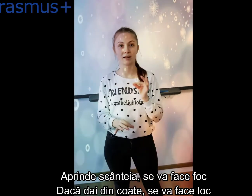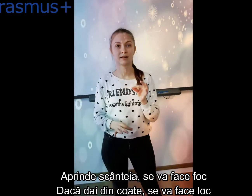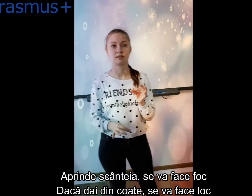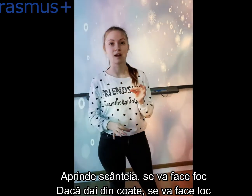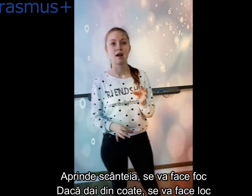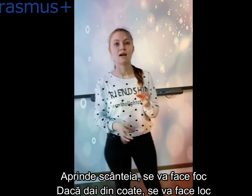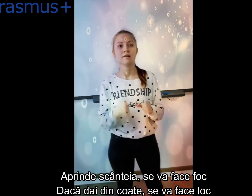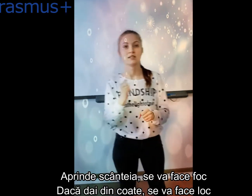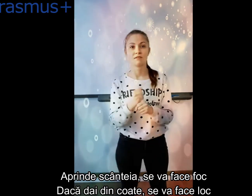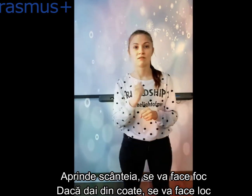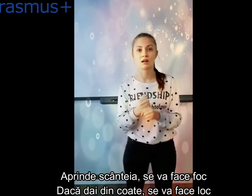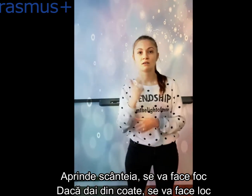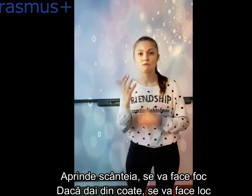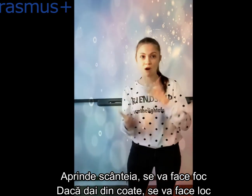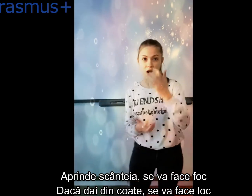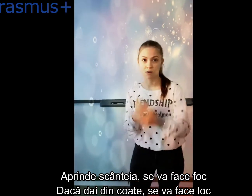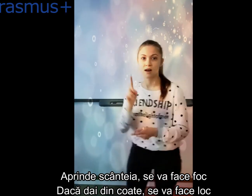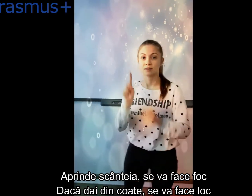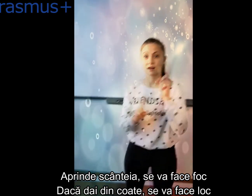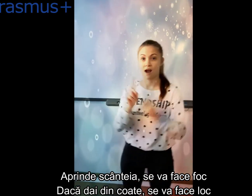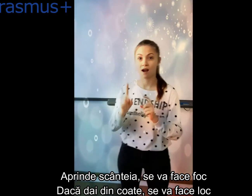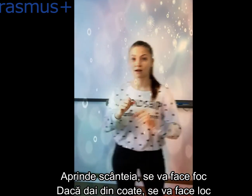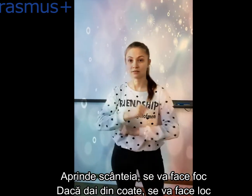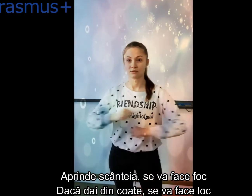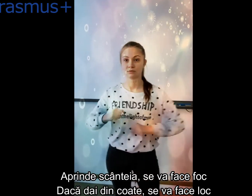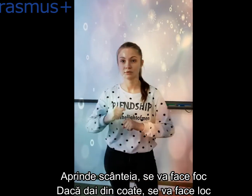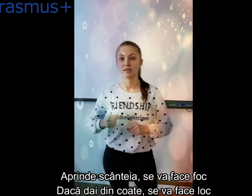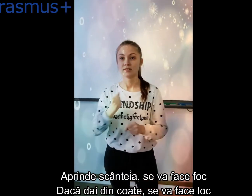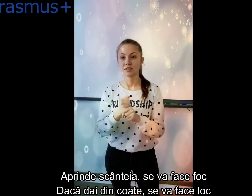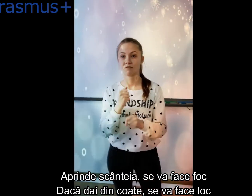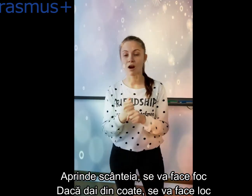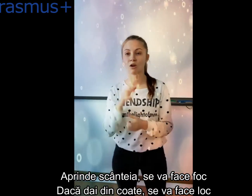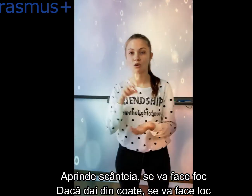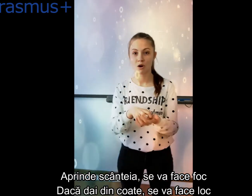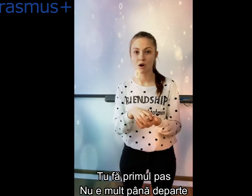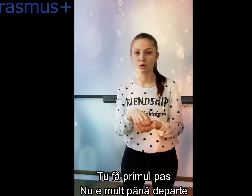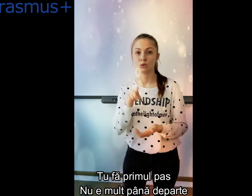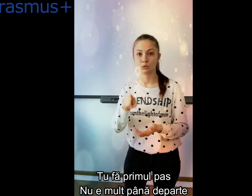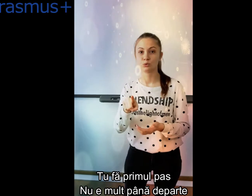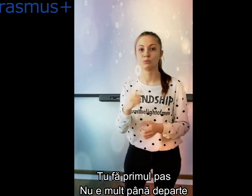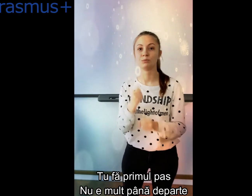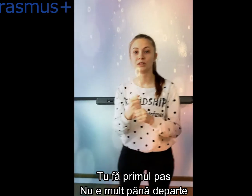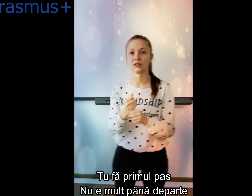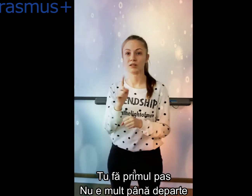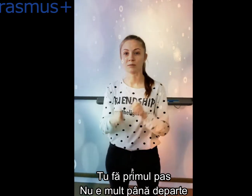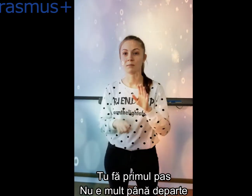Aprinde scânteia, se va face foc. Dacă dai din coate, se va face loc.